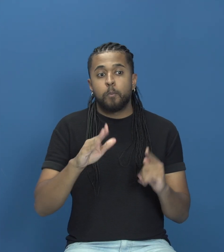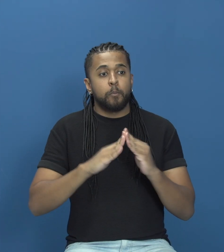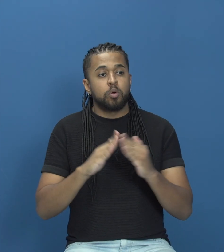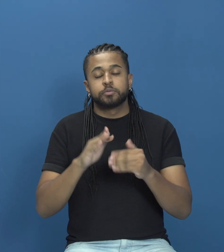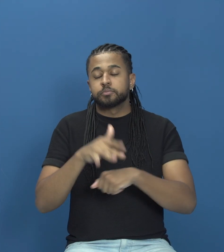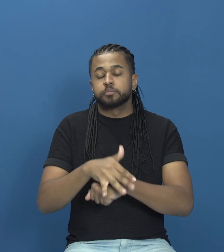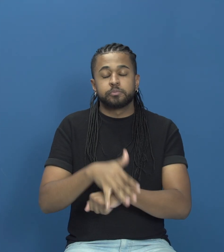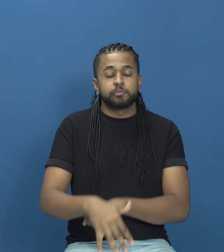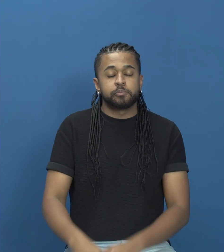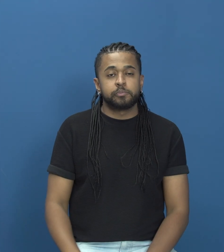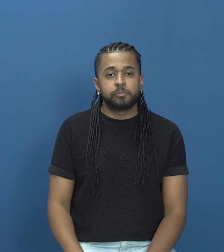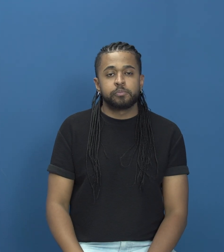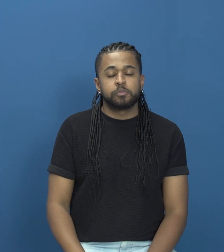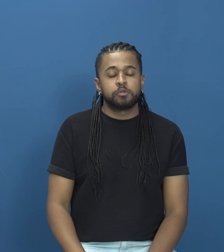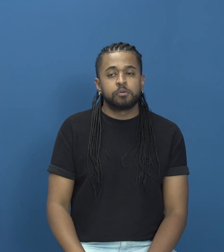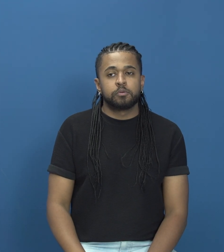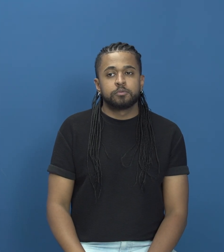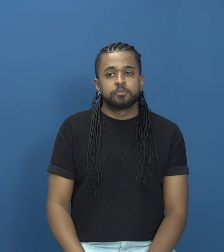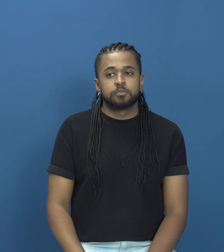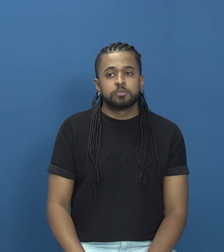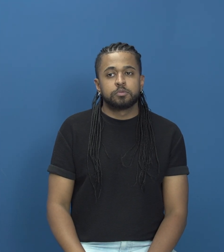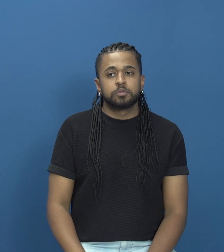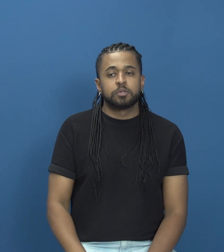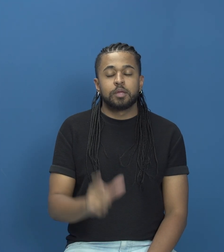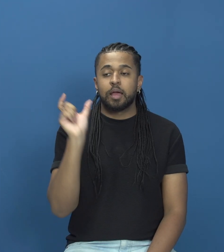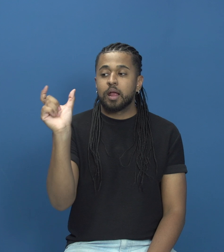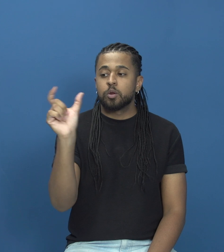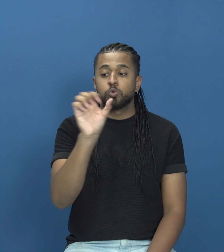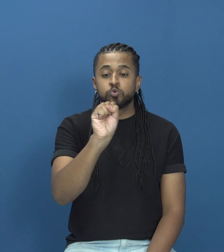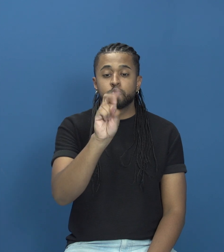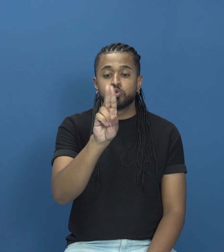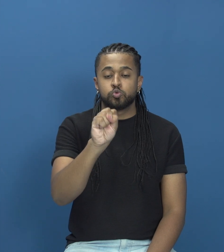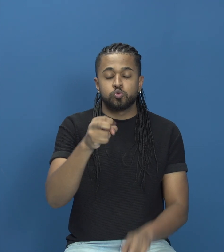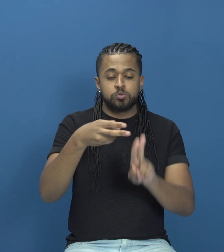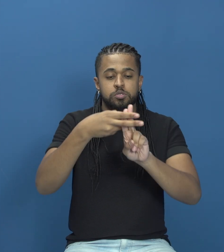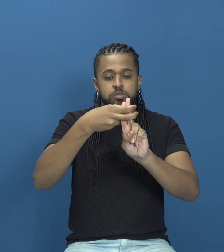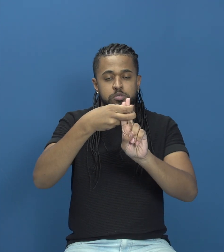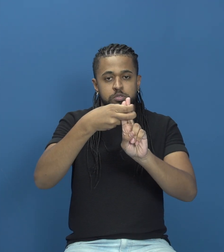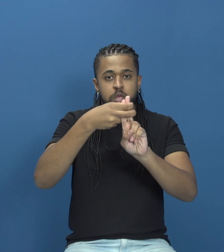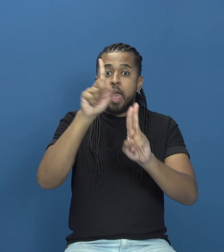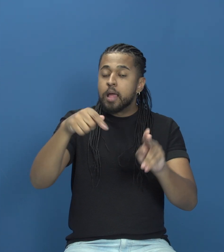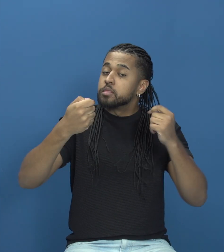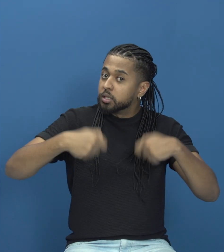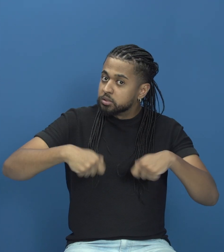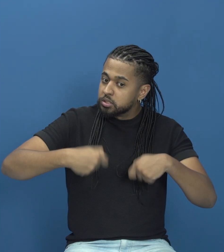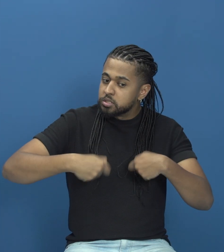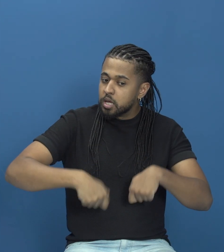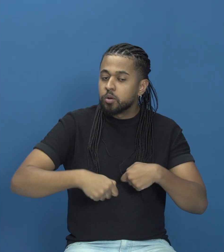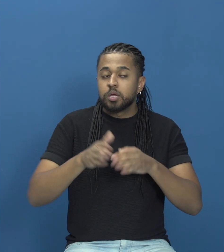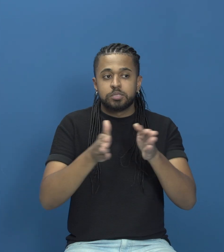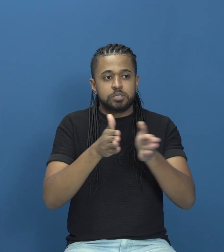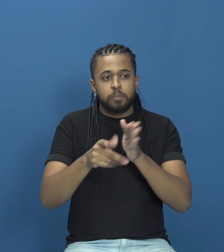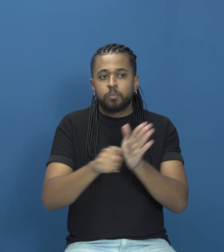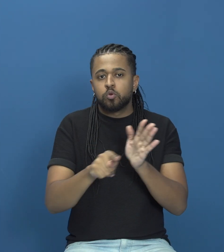residente em Foz do Iguaçu, fecha parênteses, do cartão SUS, o qual é documento necessário para acessar